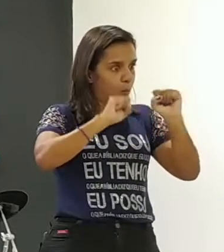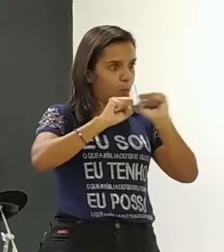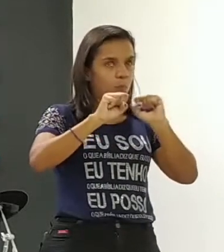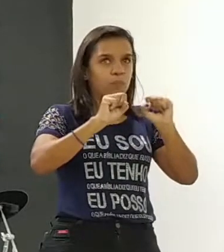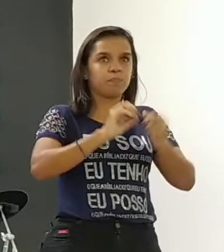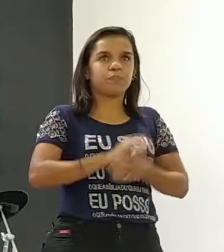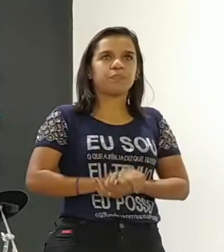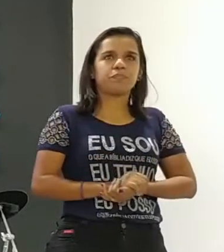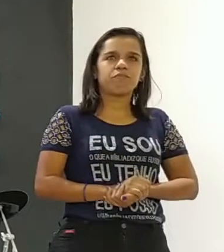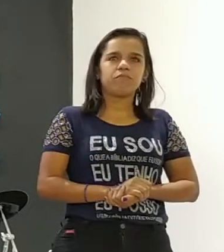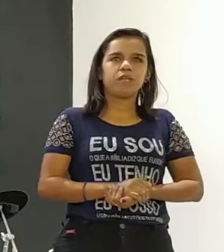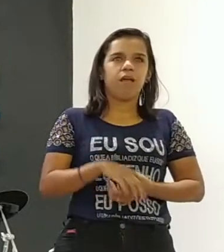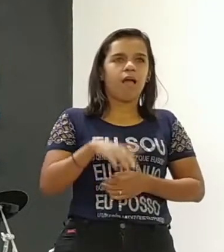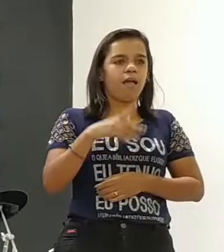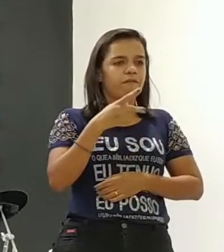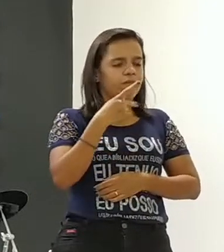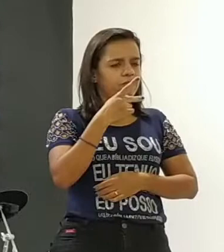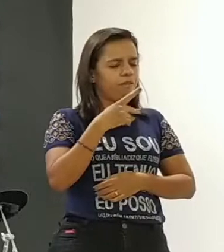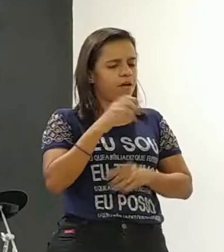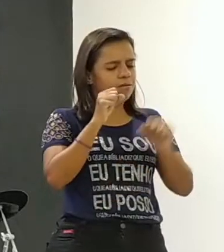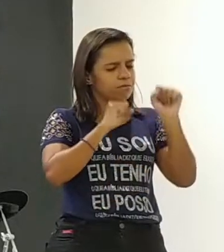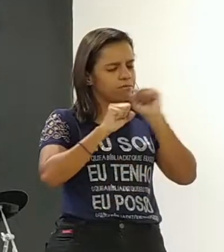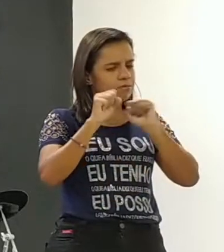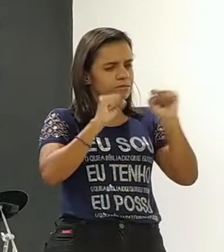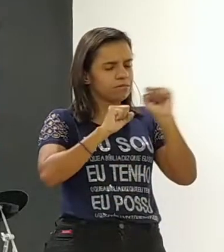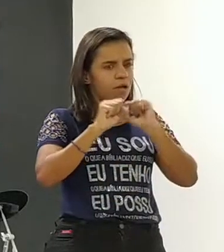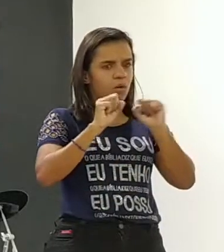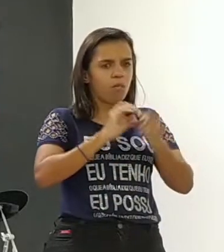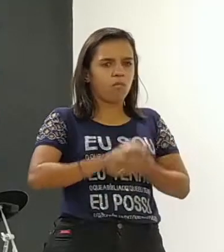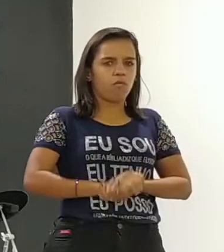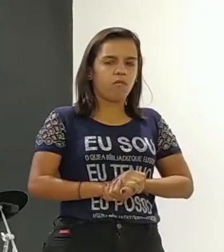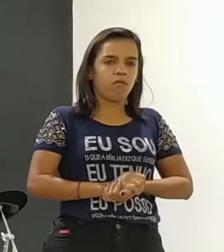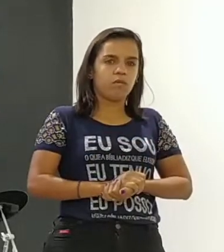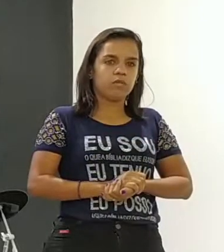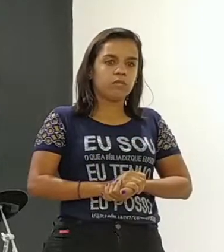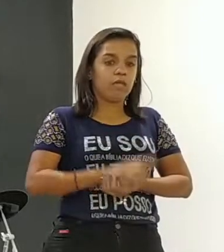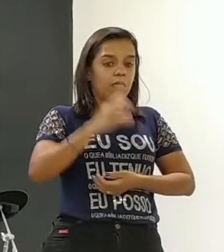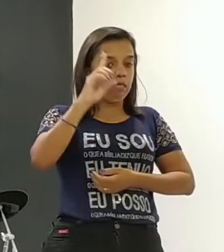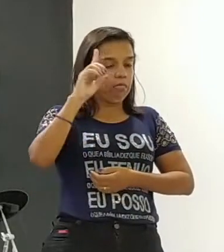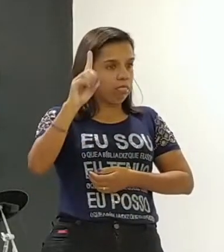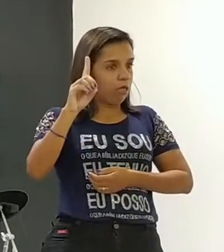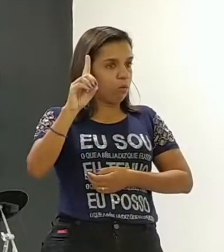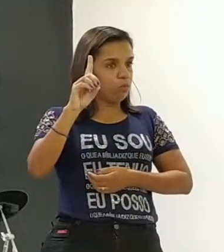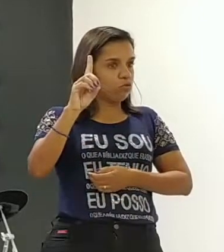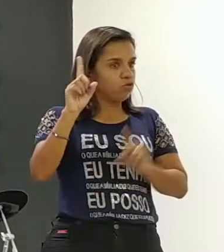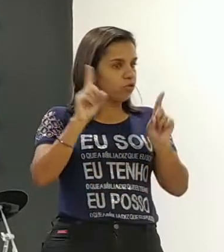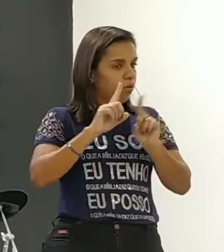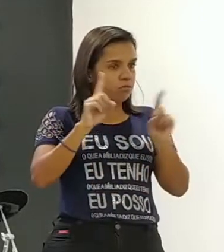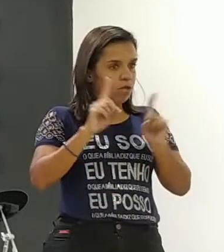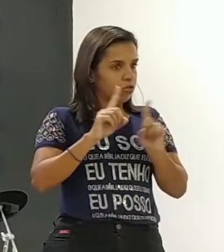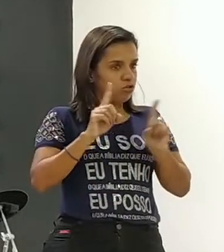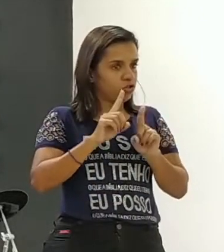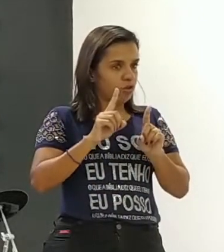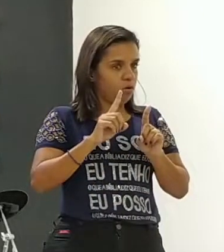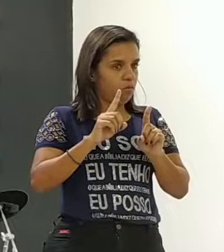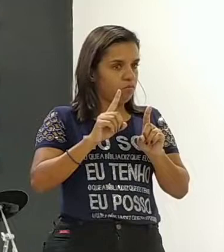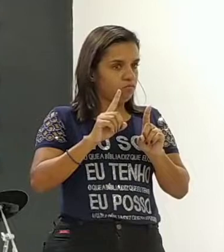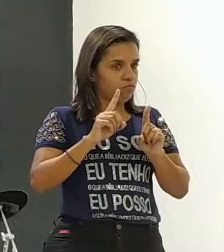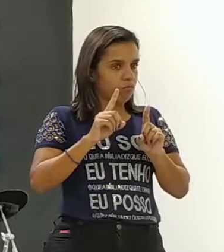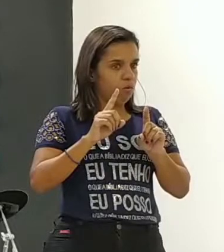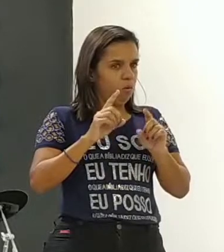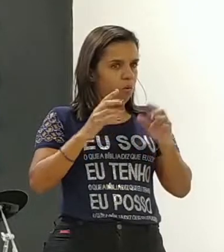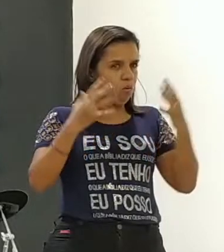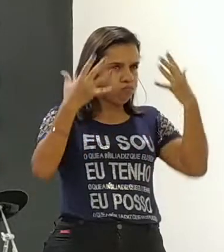3. Aí a palavra do Senhor diz assim, que Deus não deixa os seus